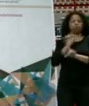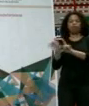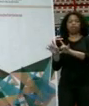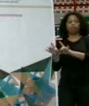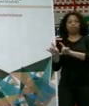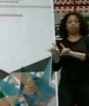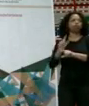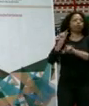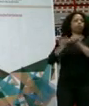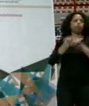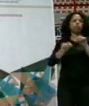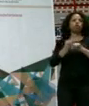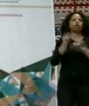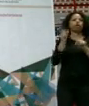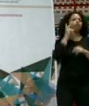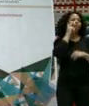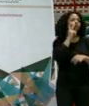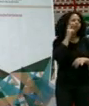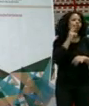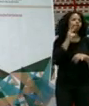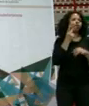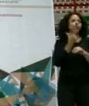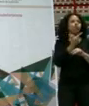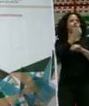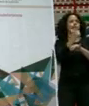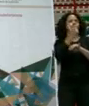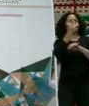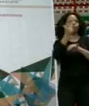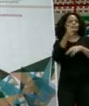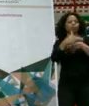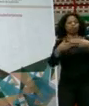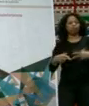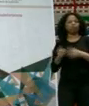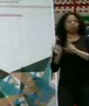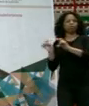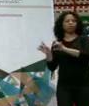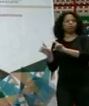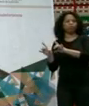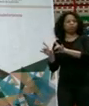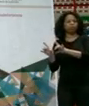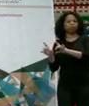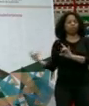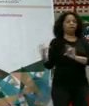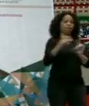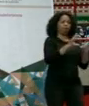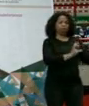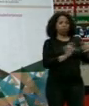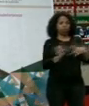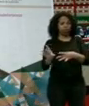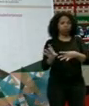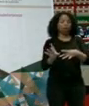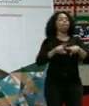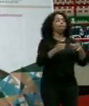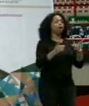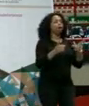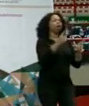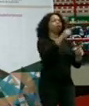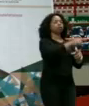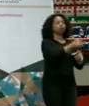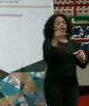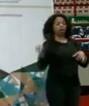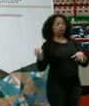Portugal. Lógico que a Inglaterra vendia muito mais do que comprava. Então Portugal caiu numa dependência econômica em